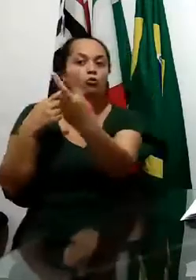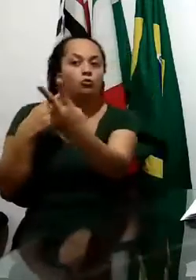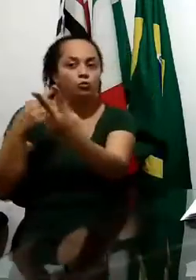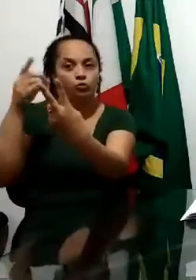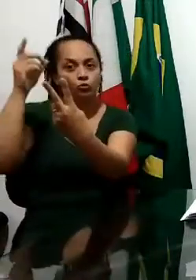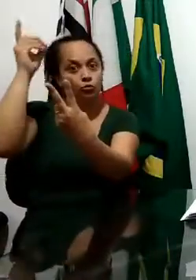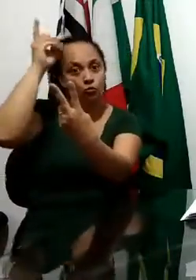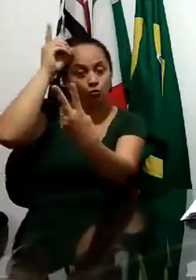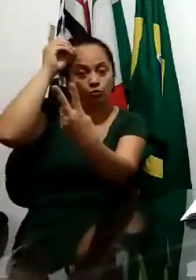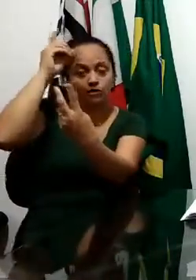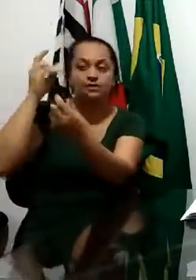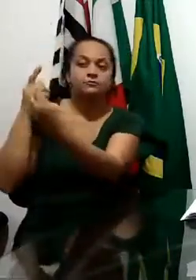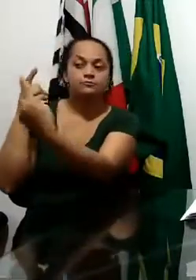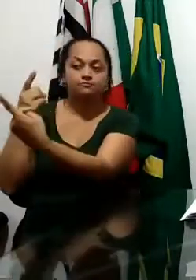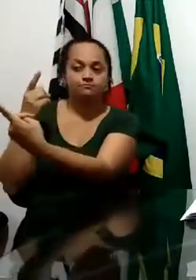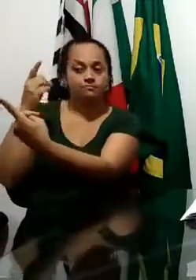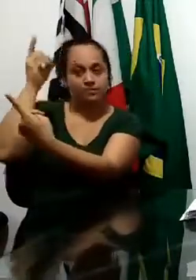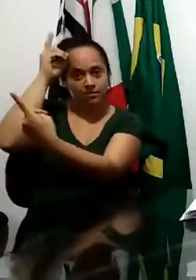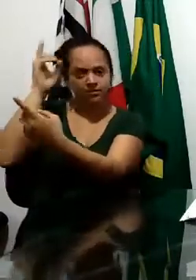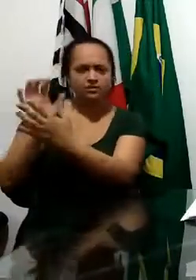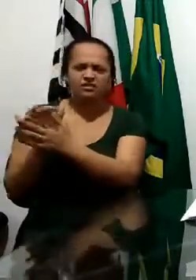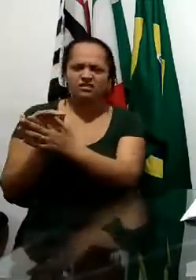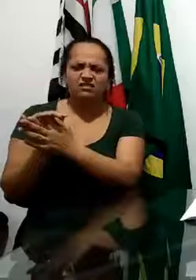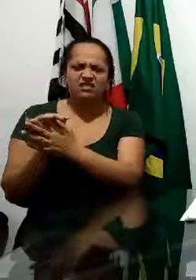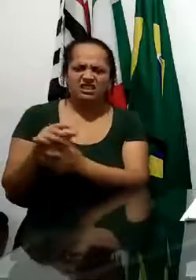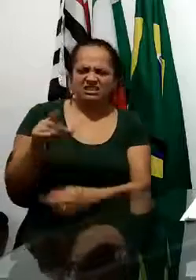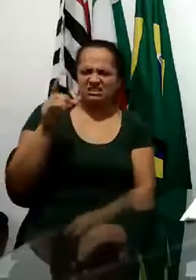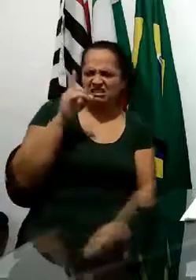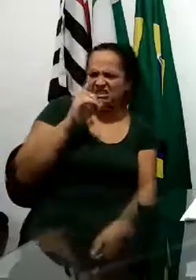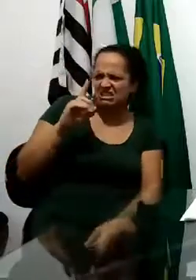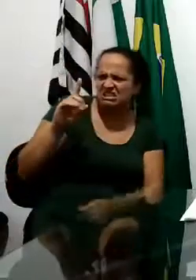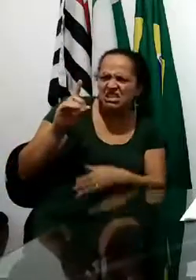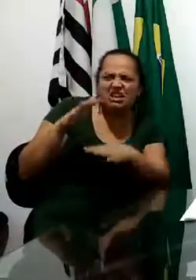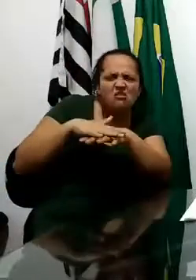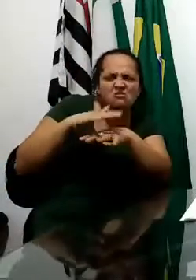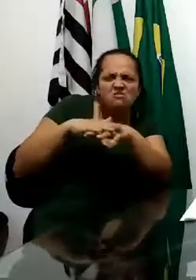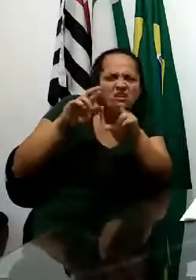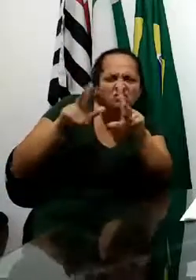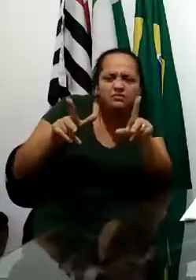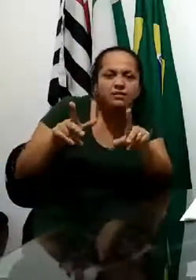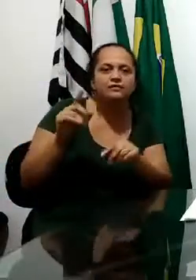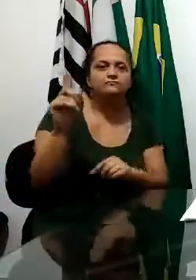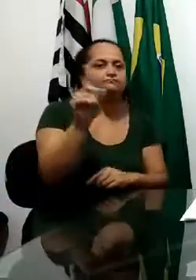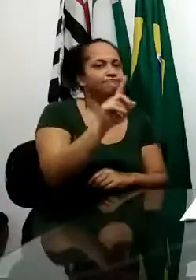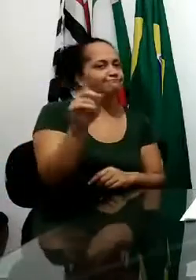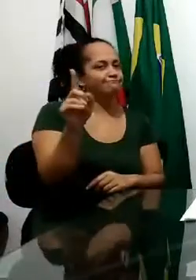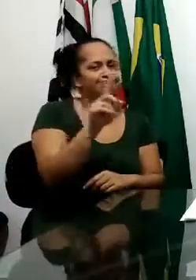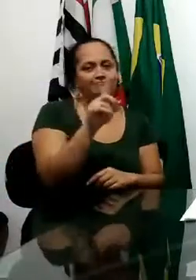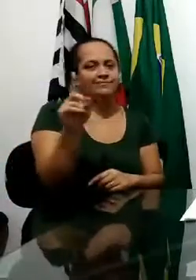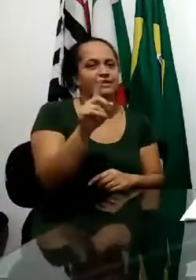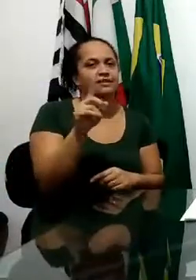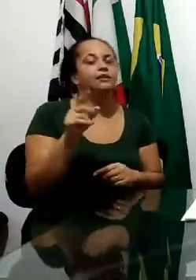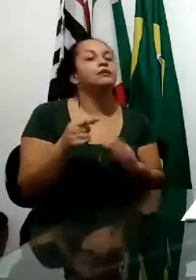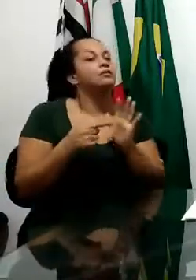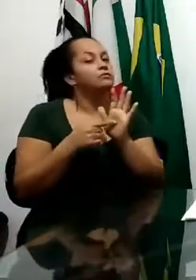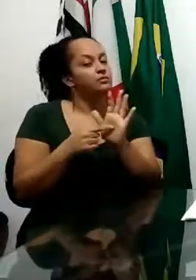1. Ué, Deus faz acepção? Não. Aqui é claro, de acordo com a capacidade de cada